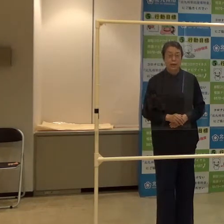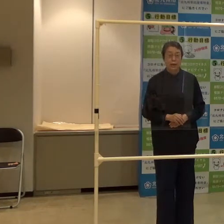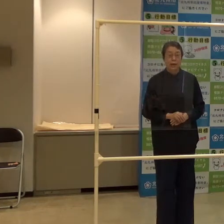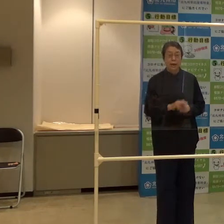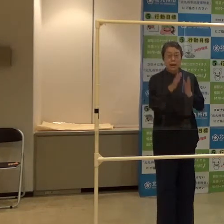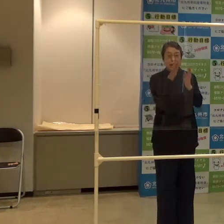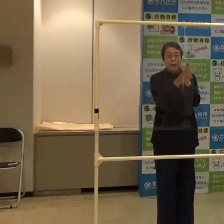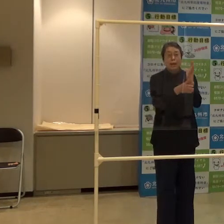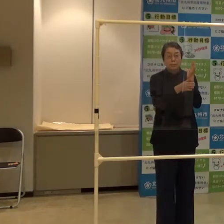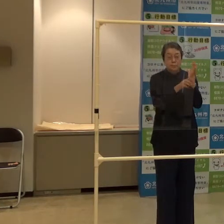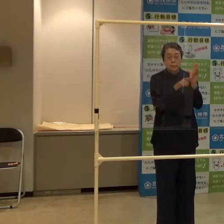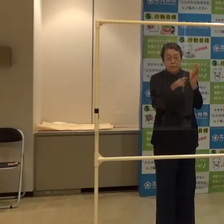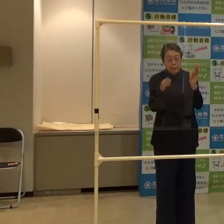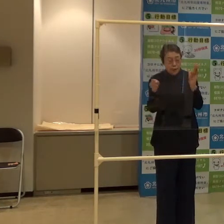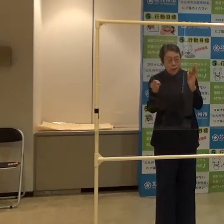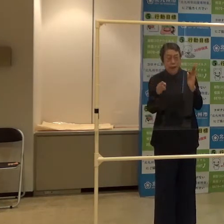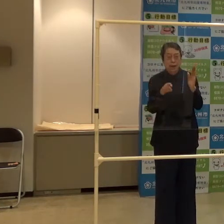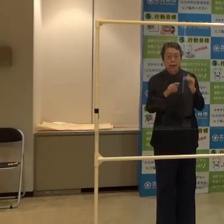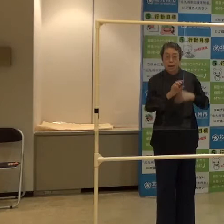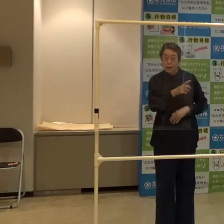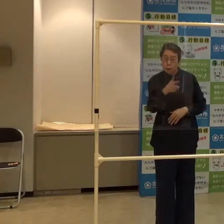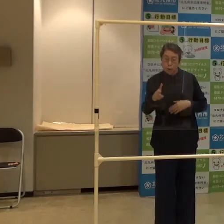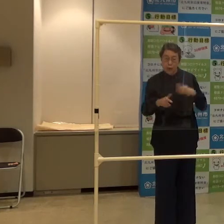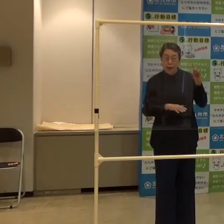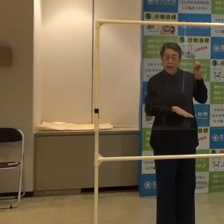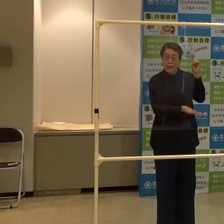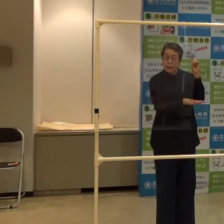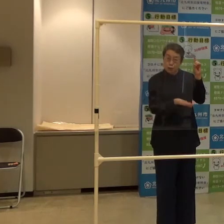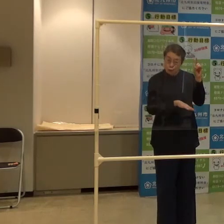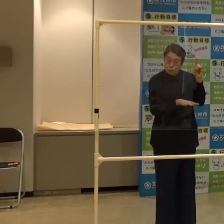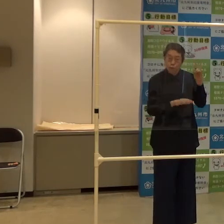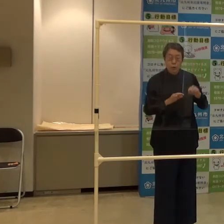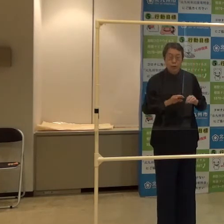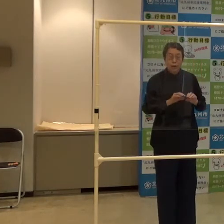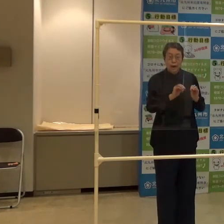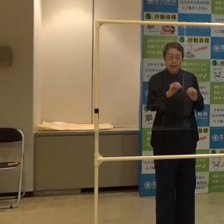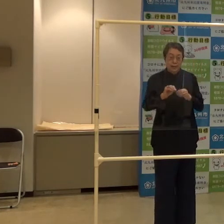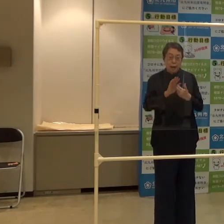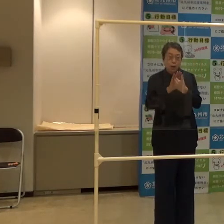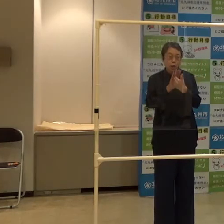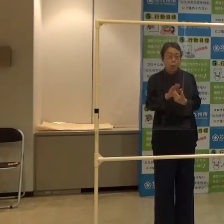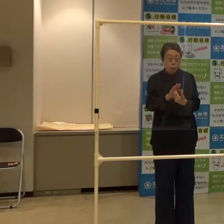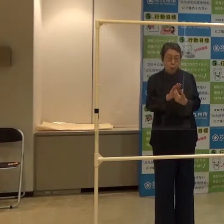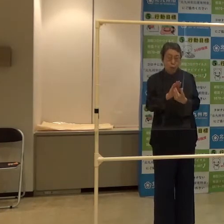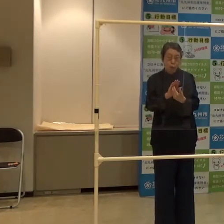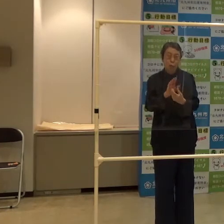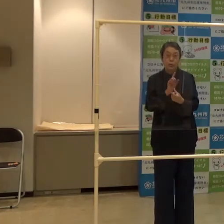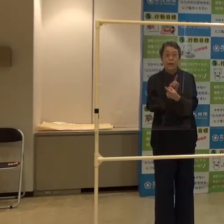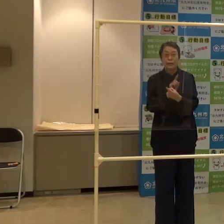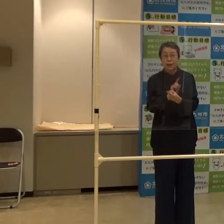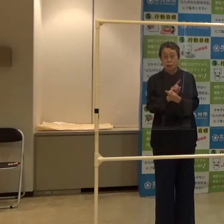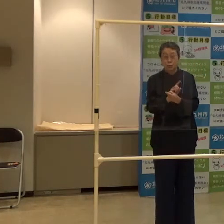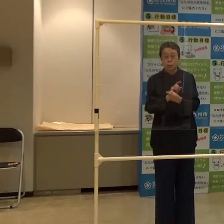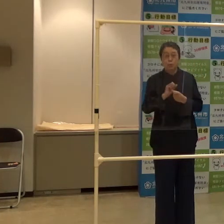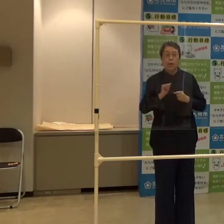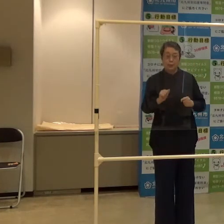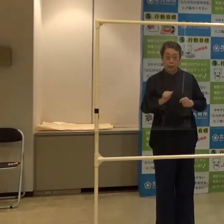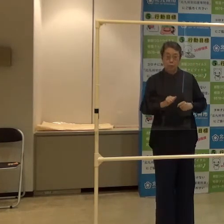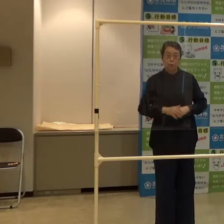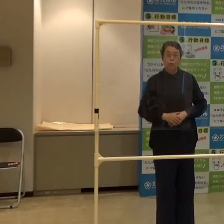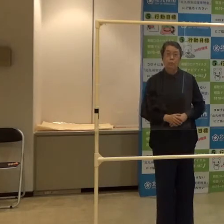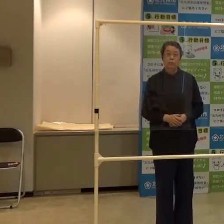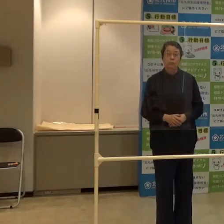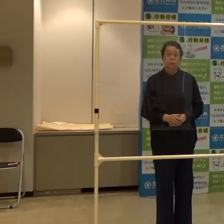いろんな基準といいますか、さまざまな感染予防の対策を取っているわけでありま